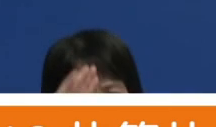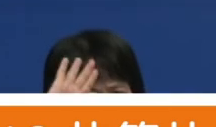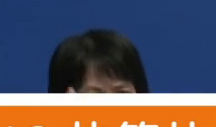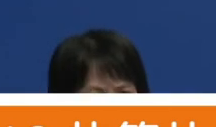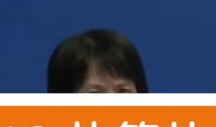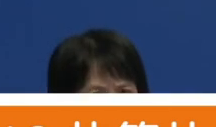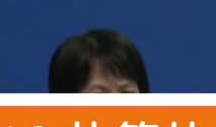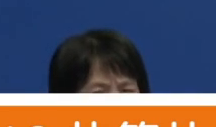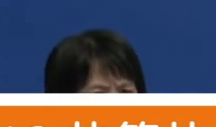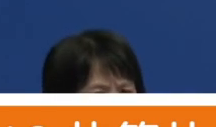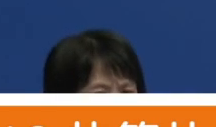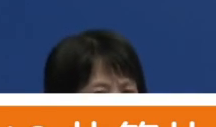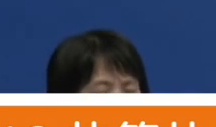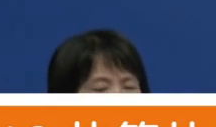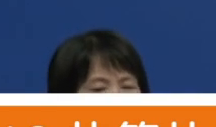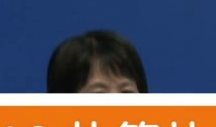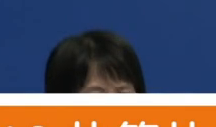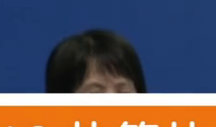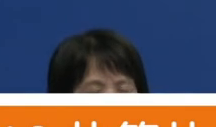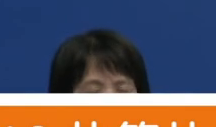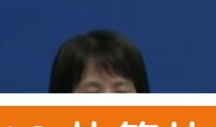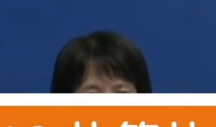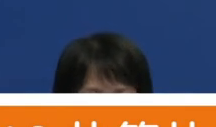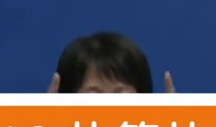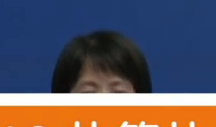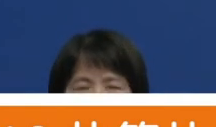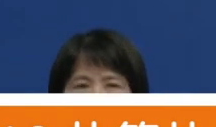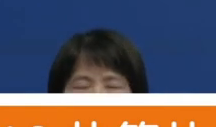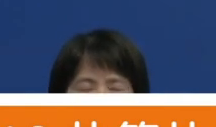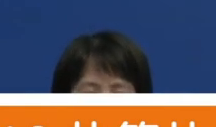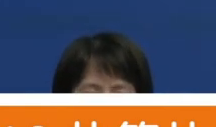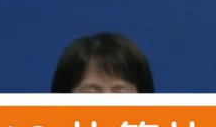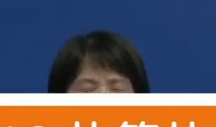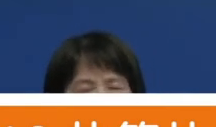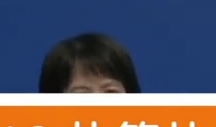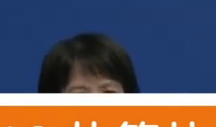区时时提醒自己做好自己的防护才是比较重要的。